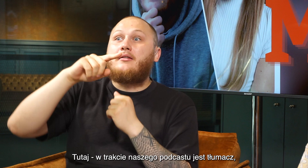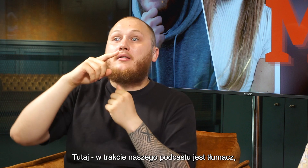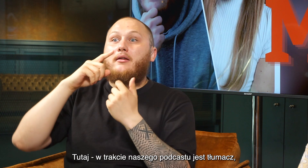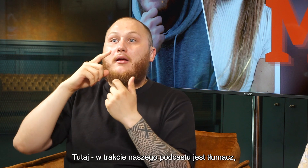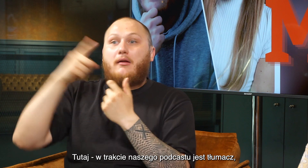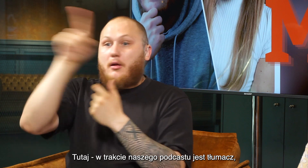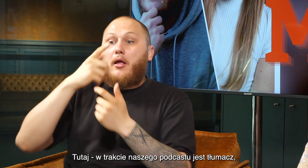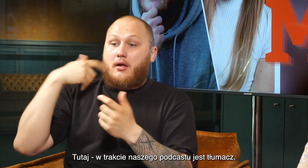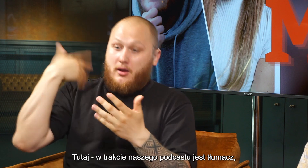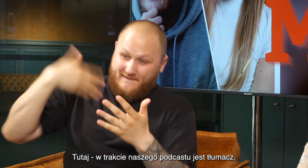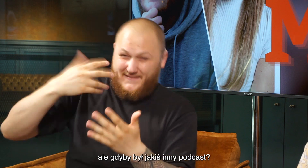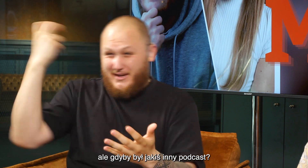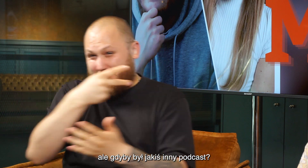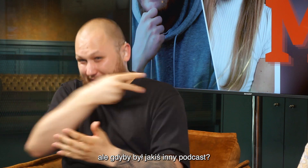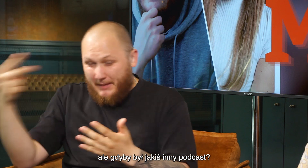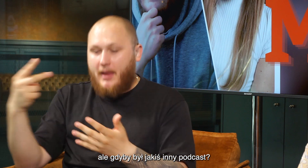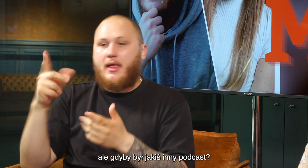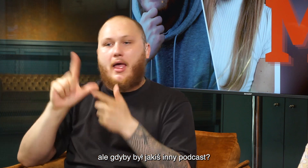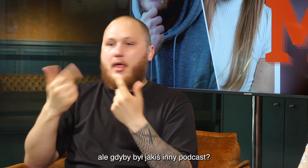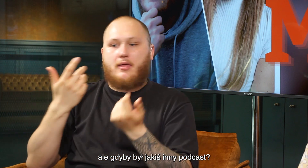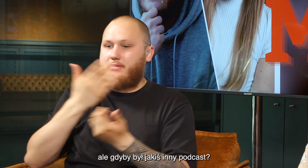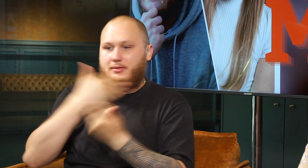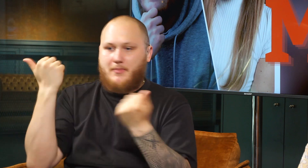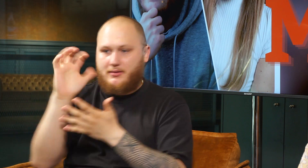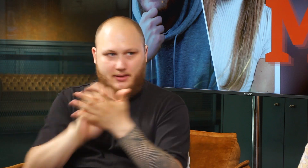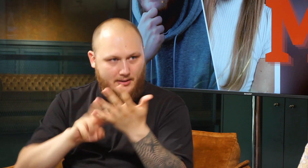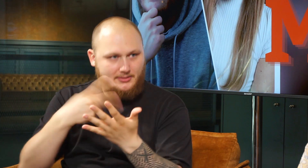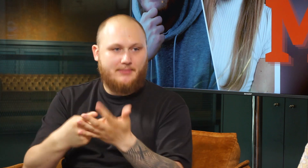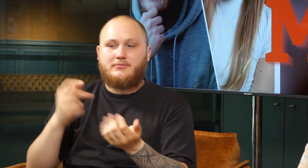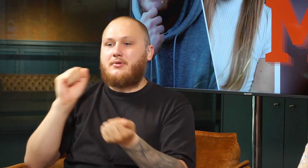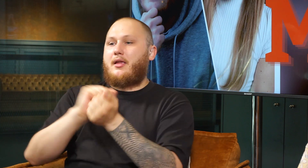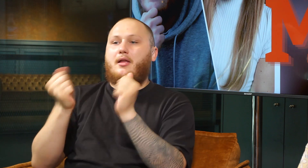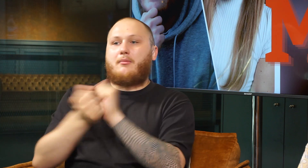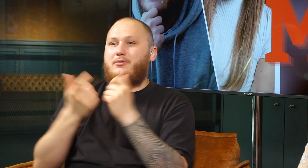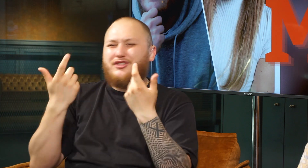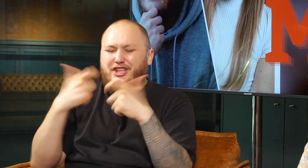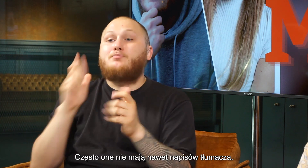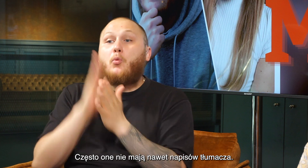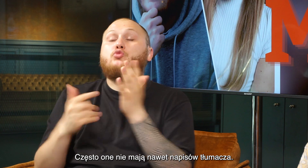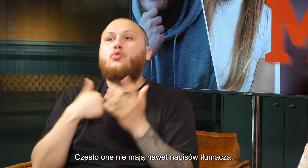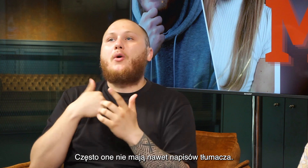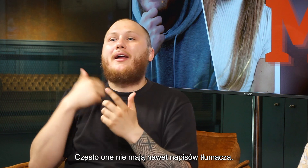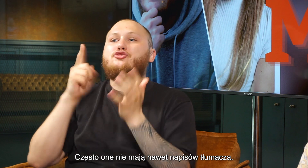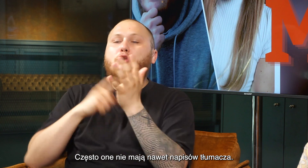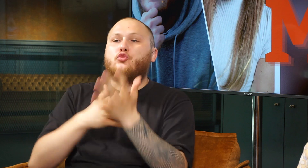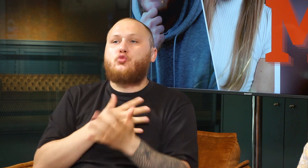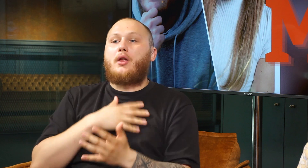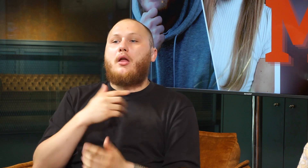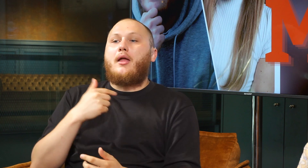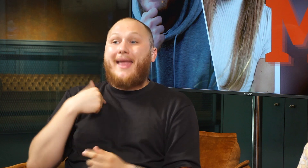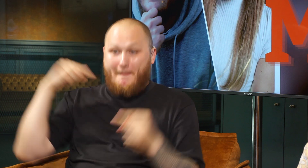naszego podcastu jest tłumacz, ale gdyby był jakiś inny podcast, który, często one nie